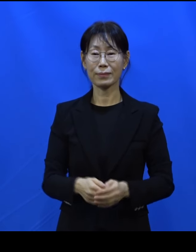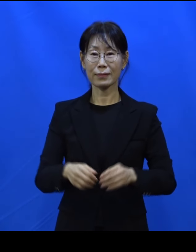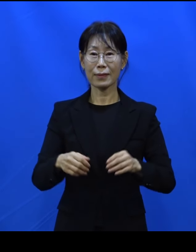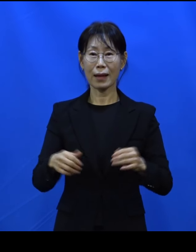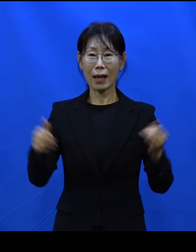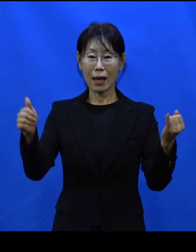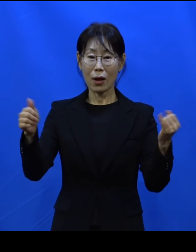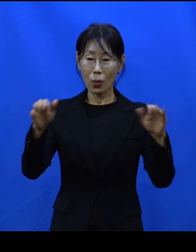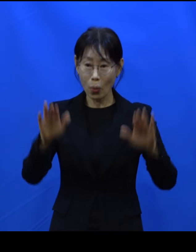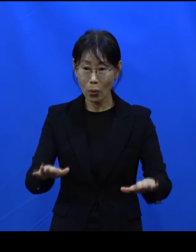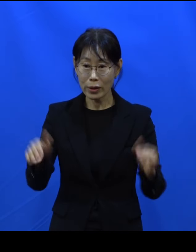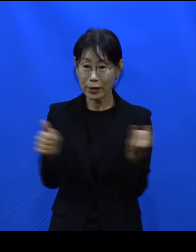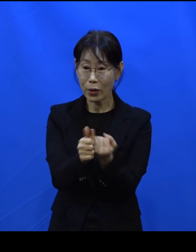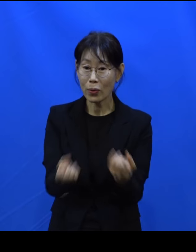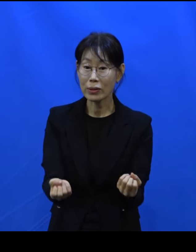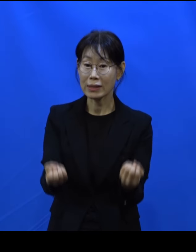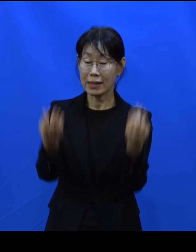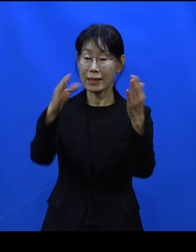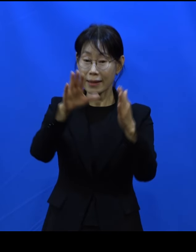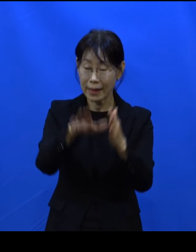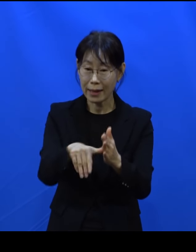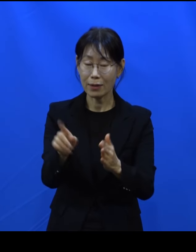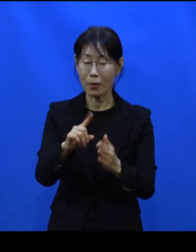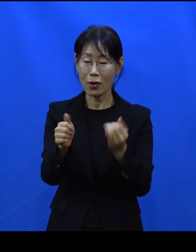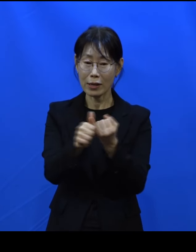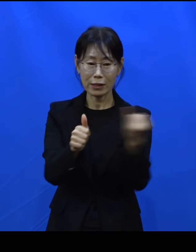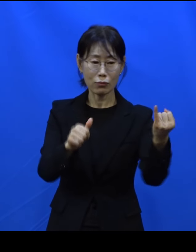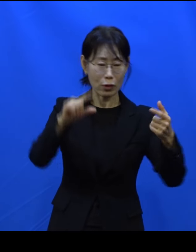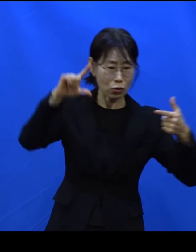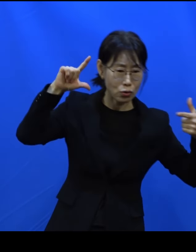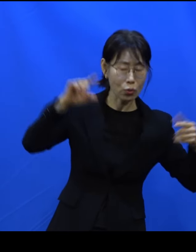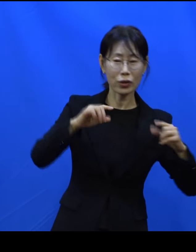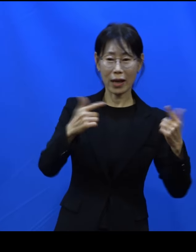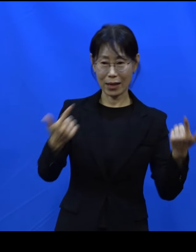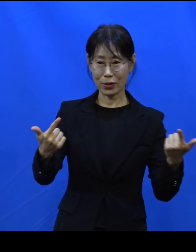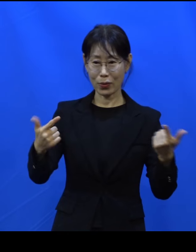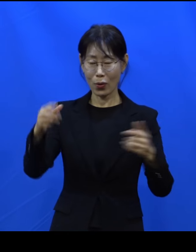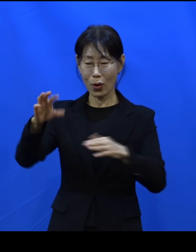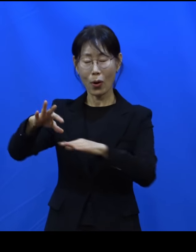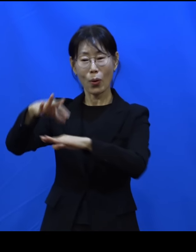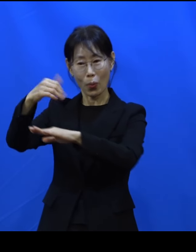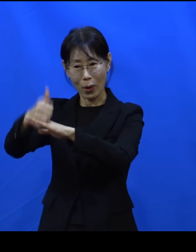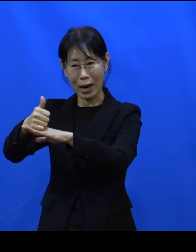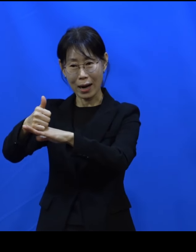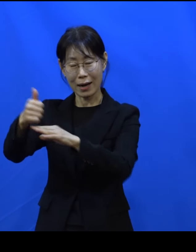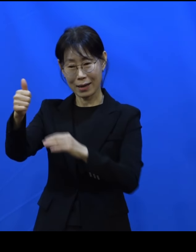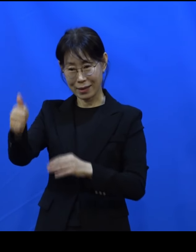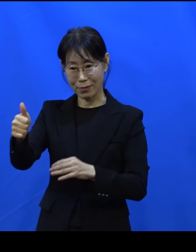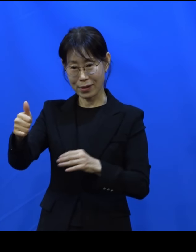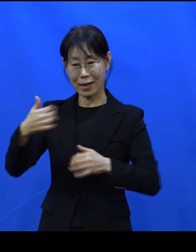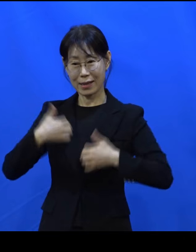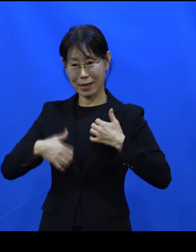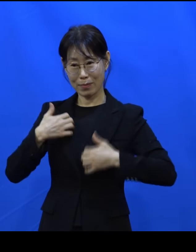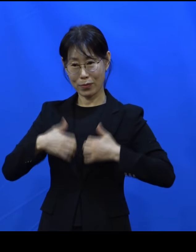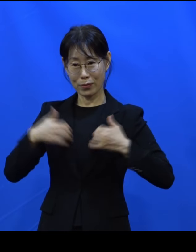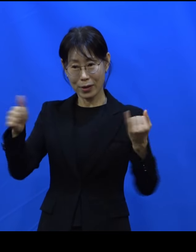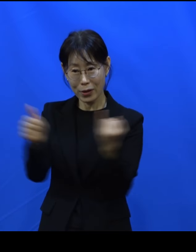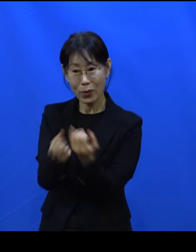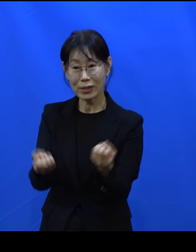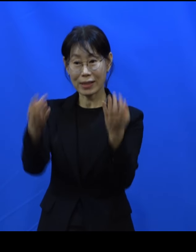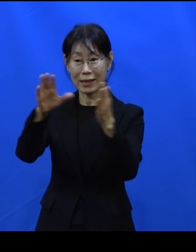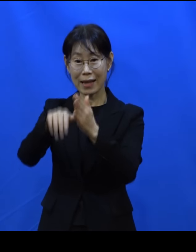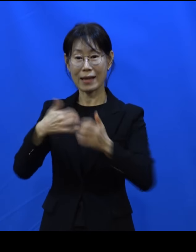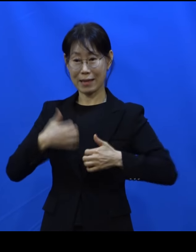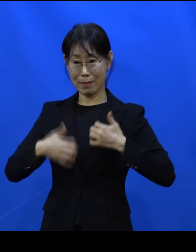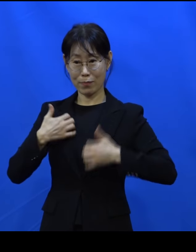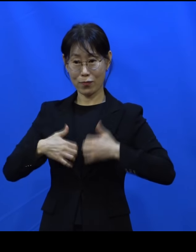아니고 신랑의 기쁨. 그래서 보라, 혼인날 마음이 기쁠 때 이 기쁨은 신랑의 기쁨을 하는